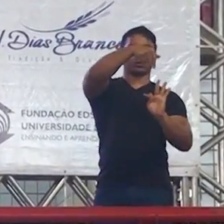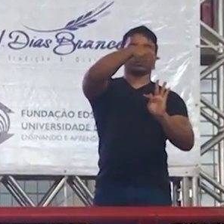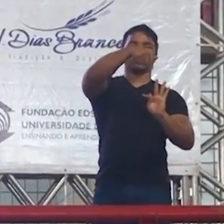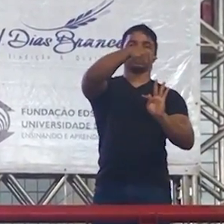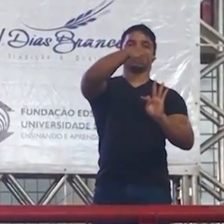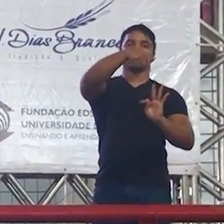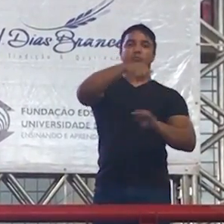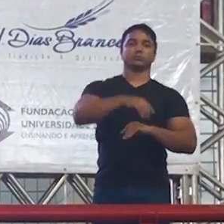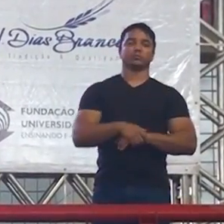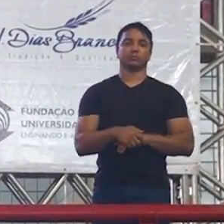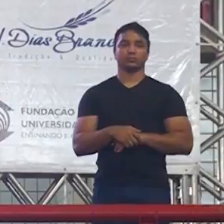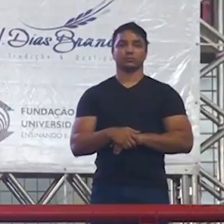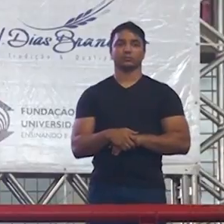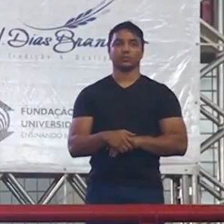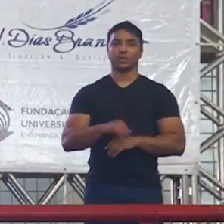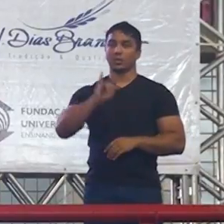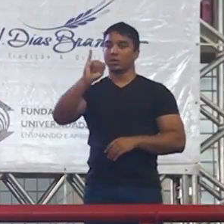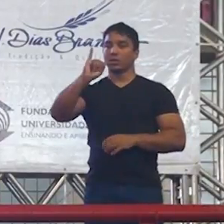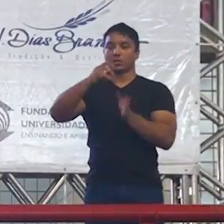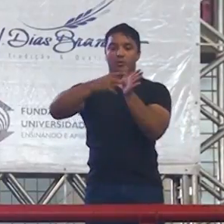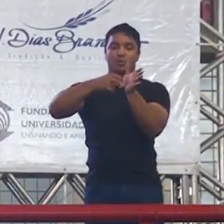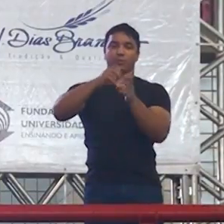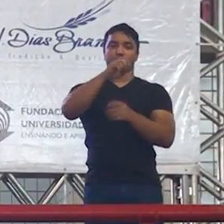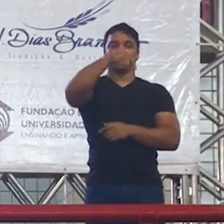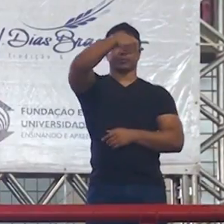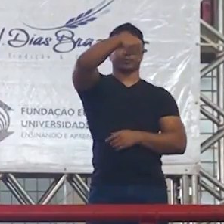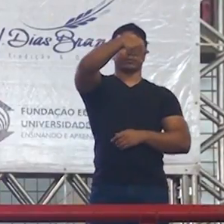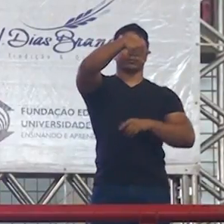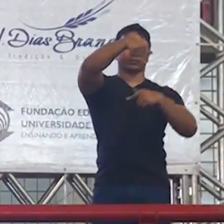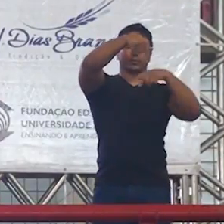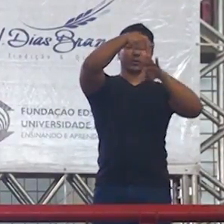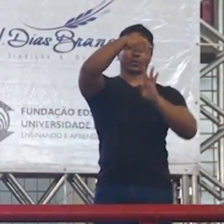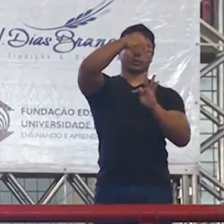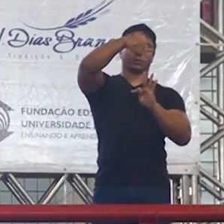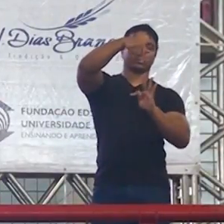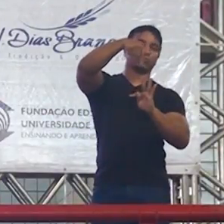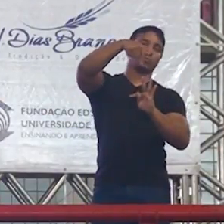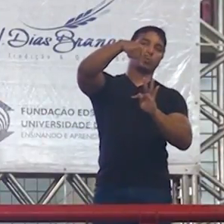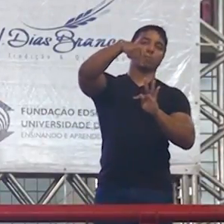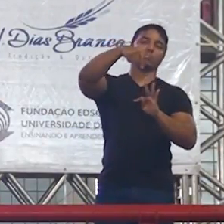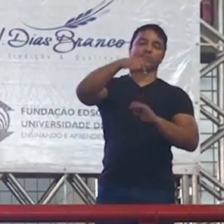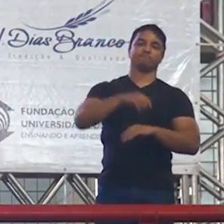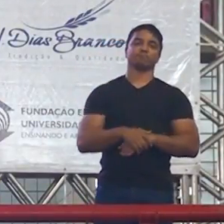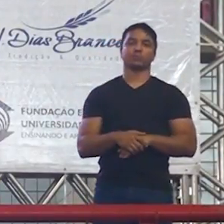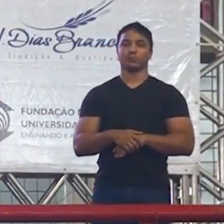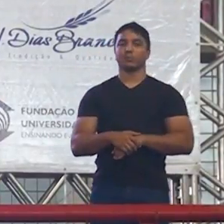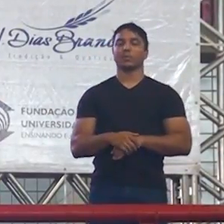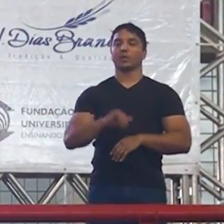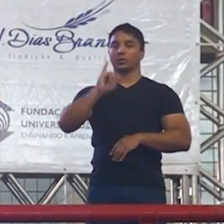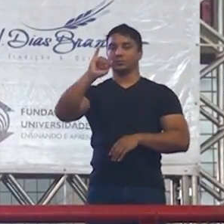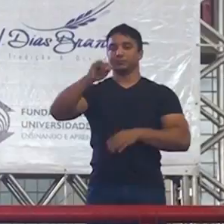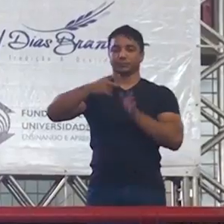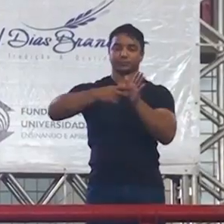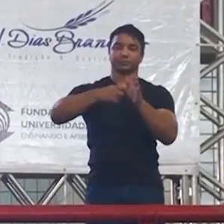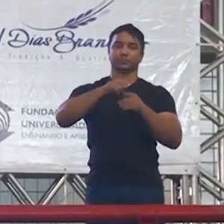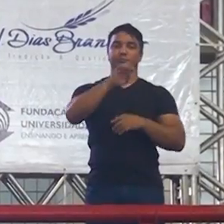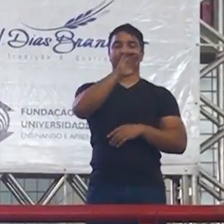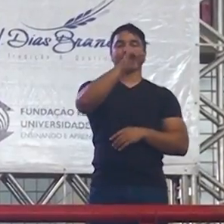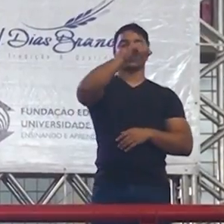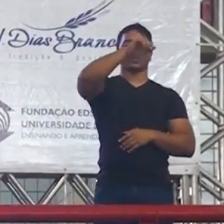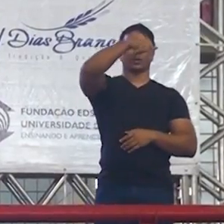mundo escreve aí e marca. I igual a Q sobre T. I igual a Q sobre